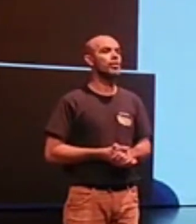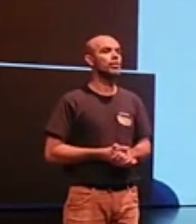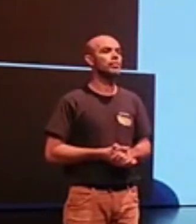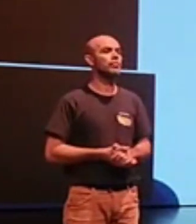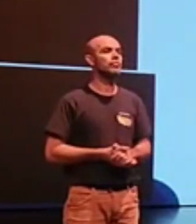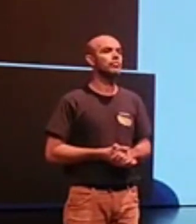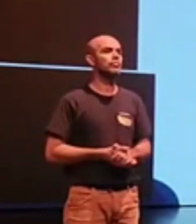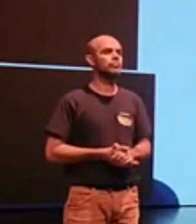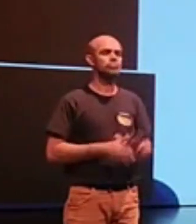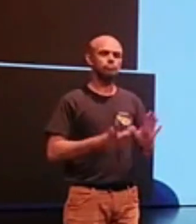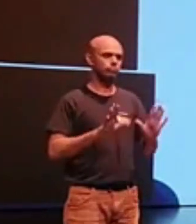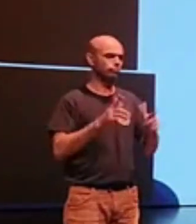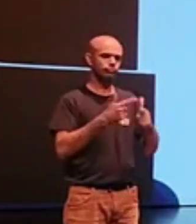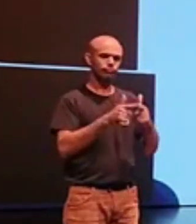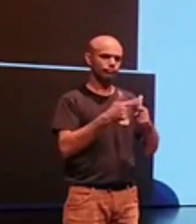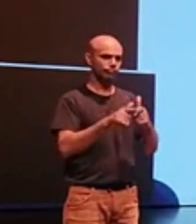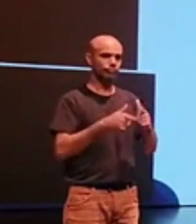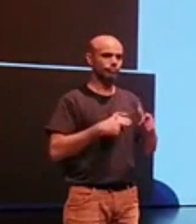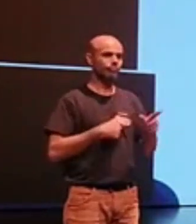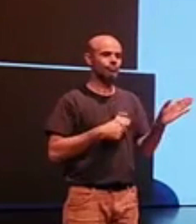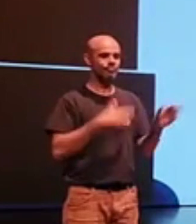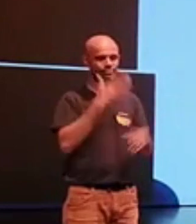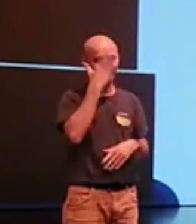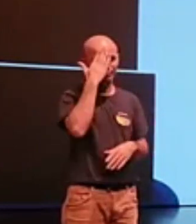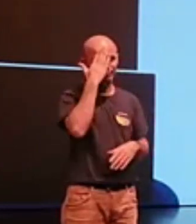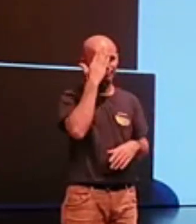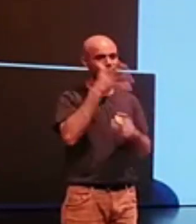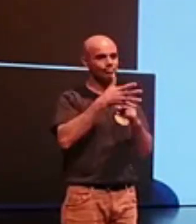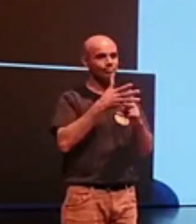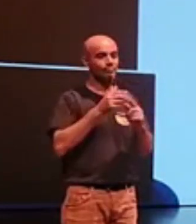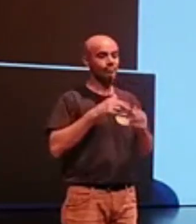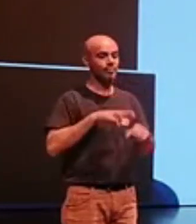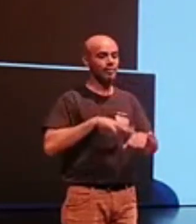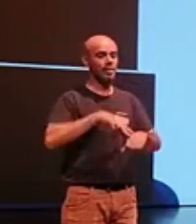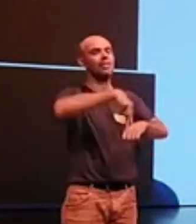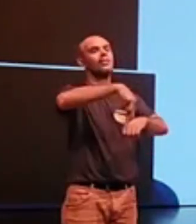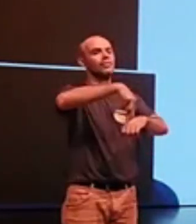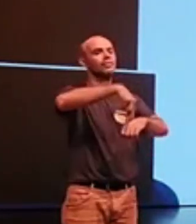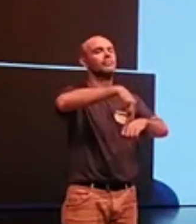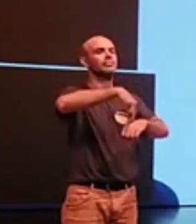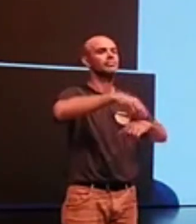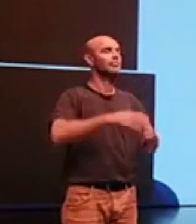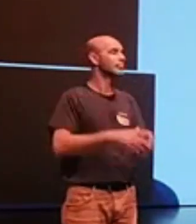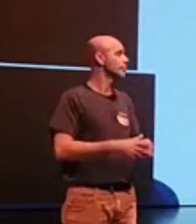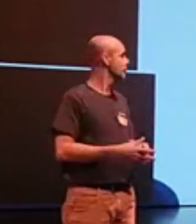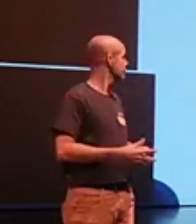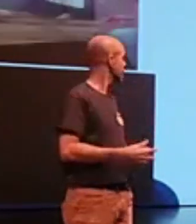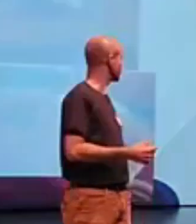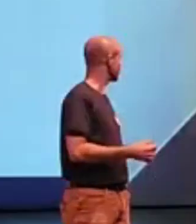Não tem problema, ela sabe que eu estou fazendo essa palestra. E aqui ela começou a levantar. Até que então,